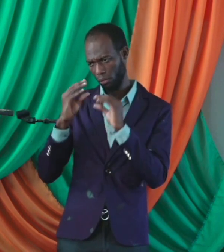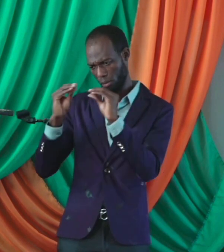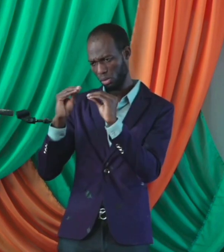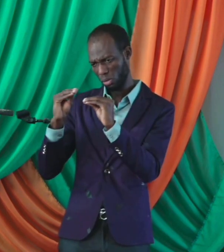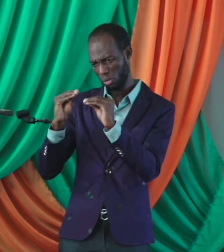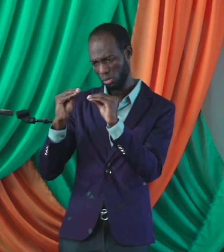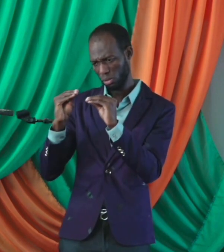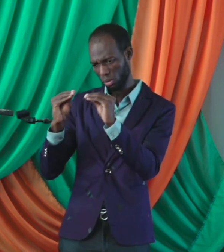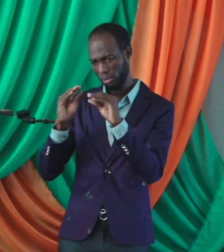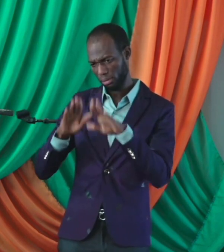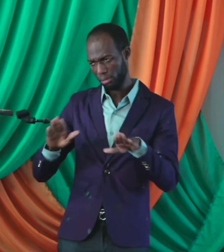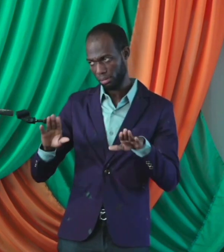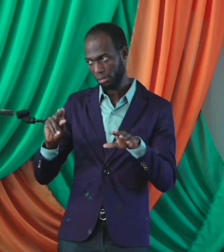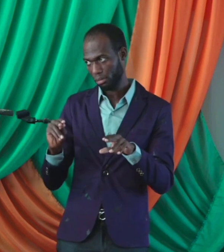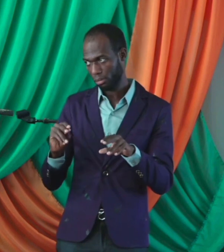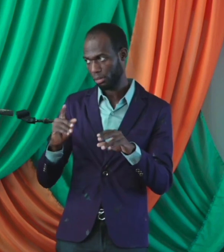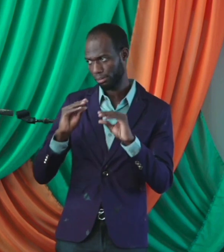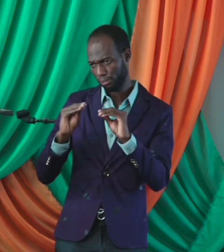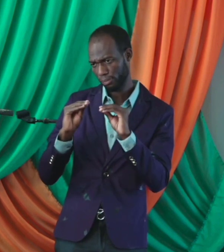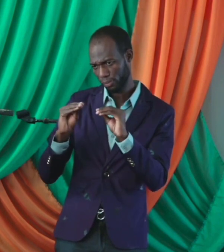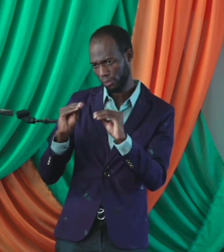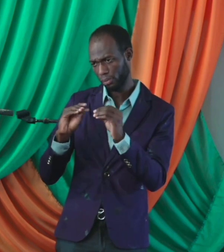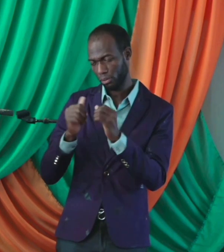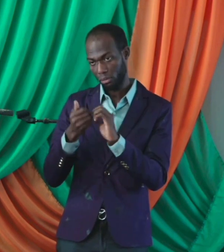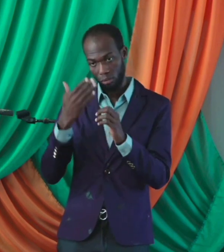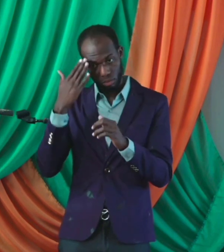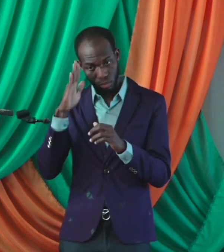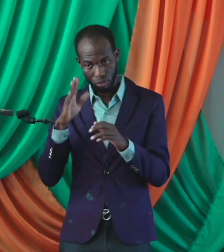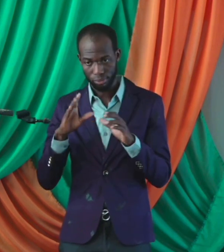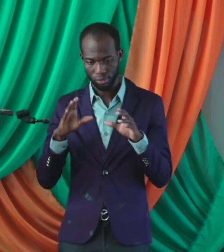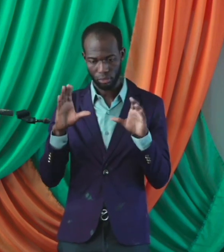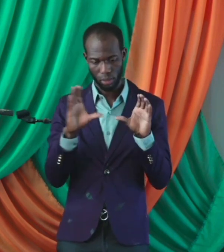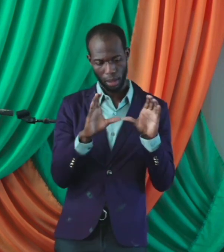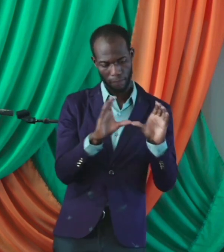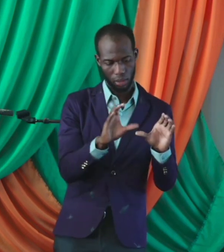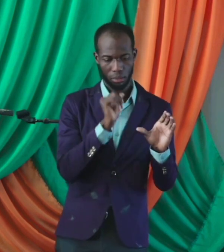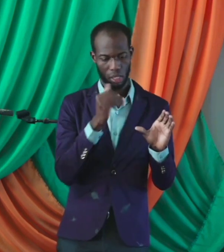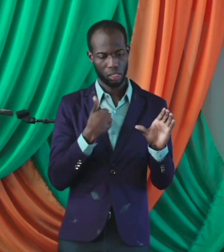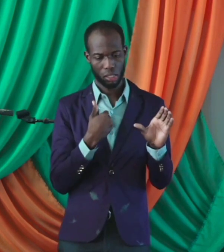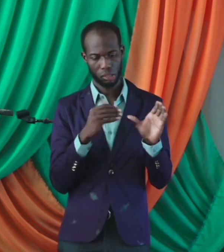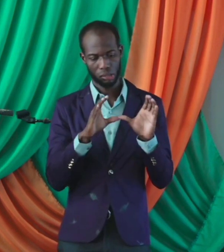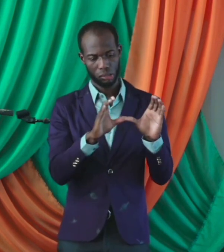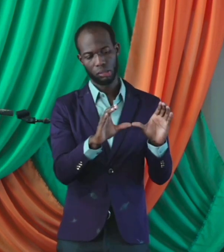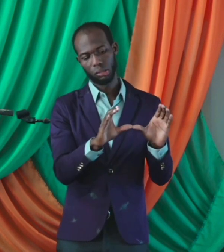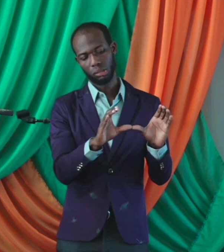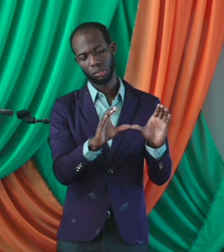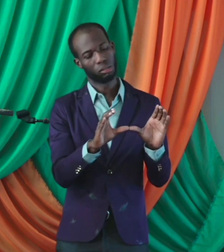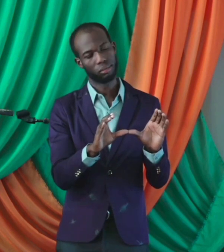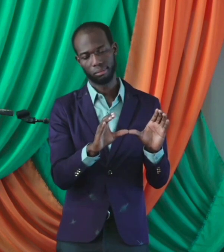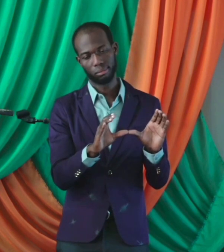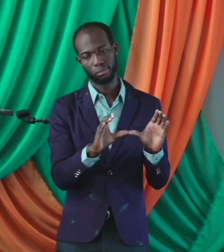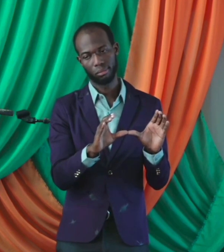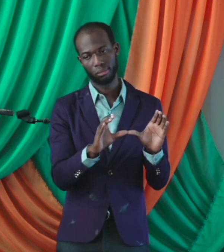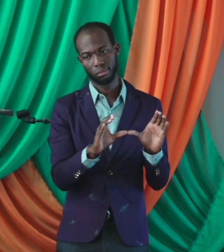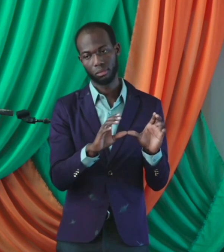non? Parce que nous connaissons, nous avons une formation, nous avons un diplôme de monde qui parle rabbi, nous aussi. Ou